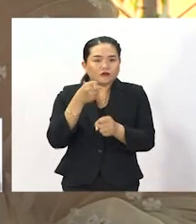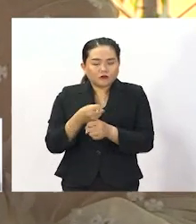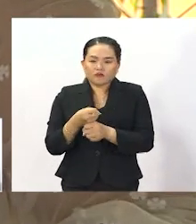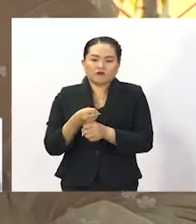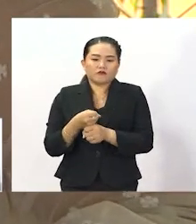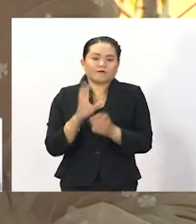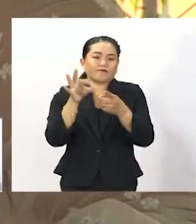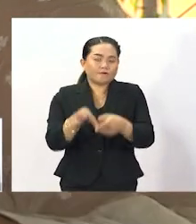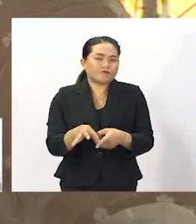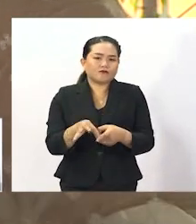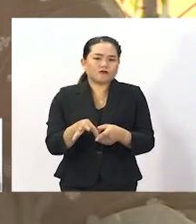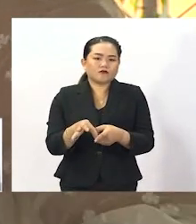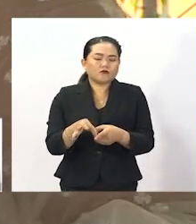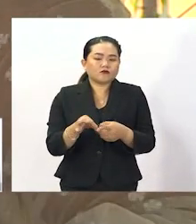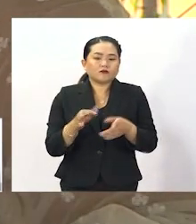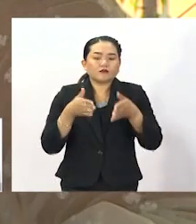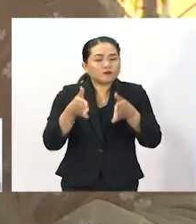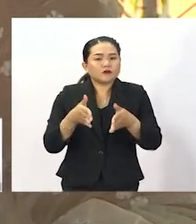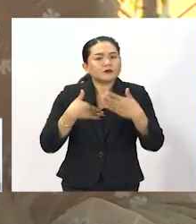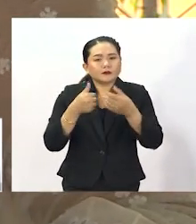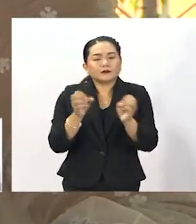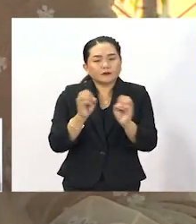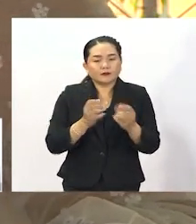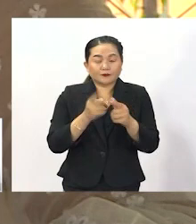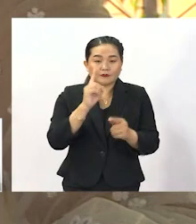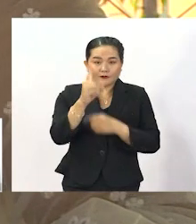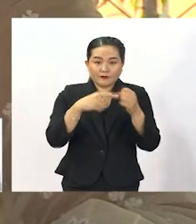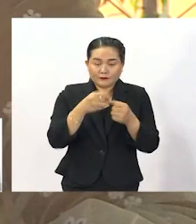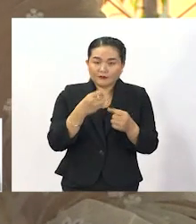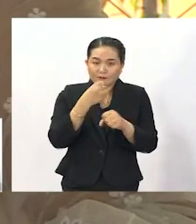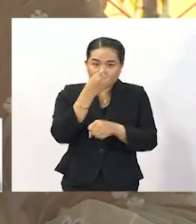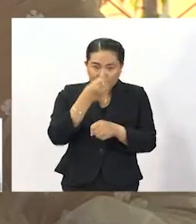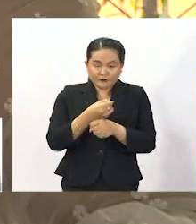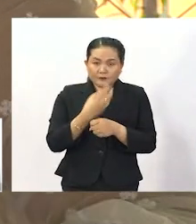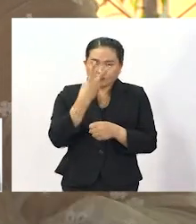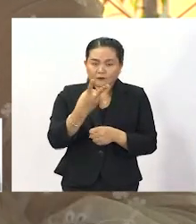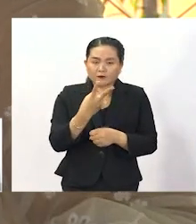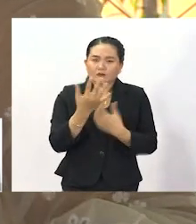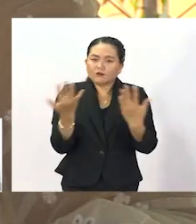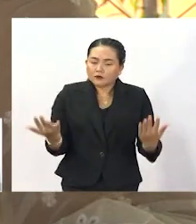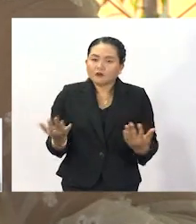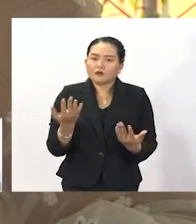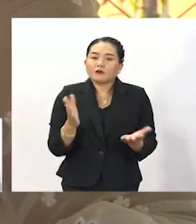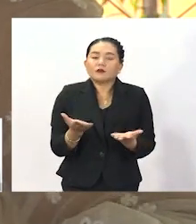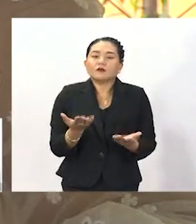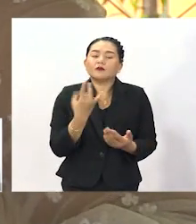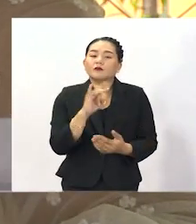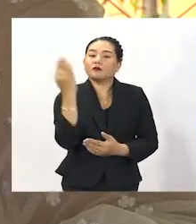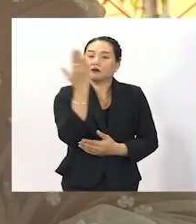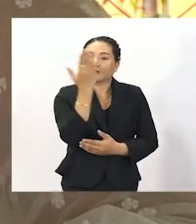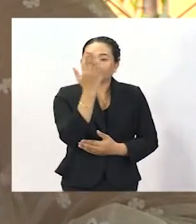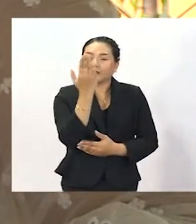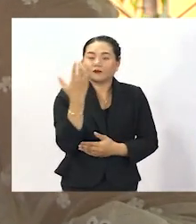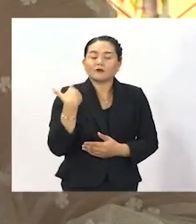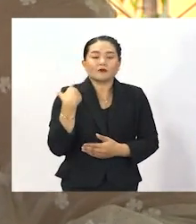វាអត់សូវទូលំទូលាយប៉ុន្តែដល់ឡាយឆ្នាំនេះឆ្នាំនេះយើងឃើញថាទូលំទូលាយទូលំទូលាយយ៉ាងម៉េចគឺតាមរយៈបណ្ដាញទូរទស្ស